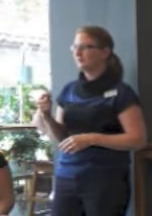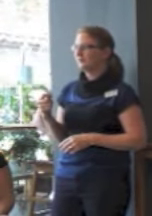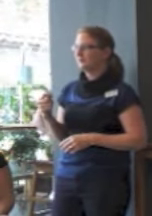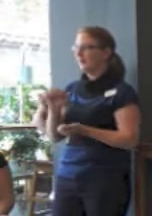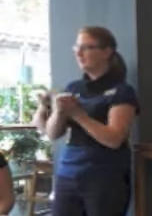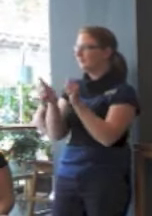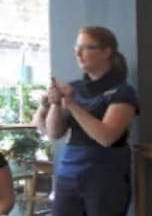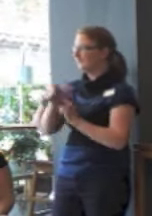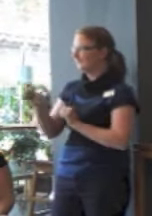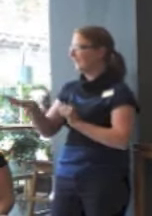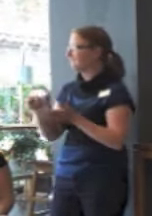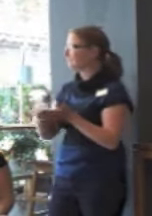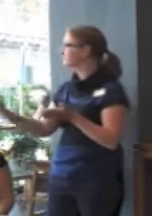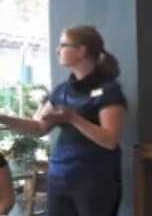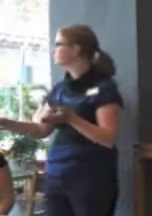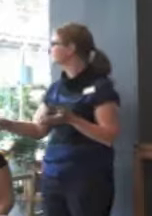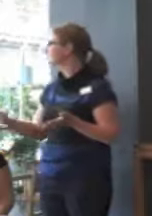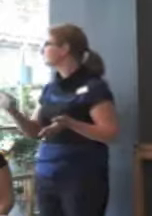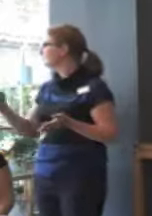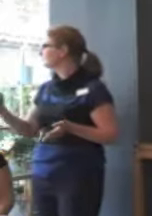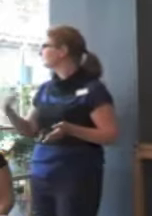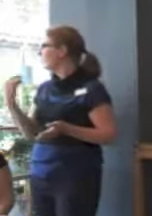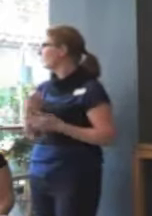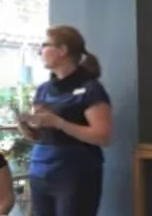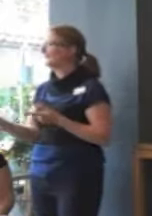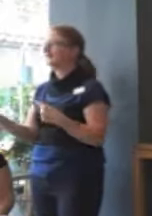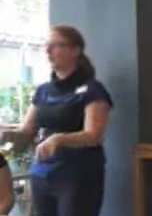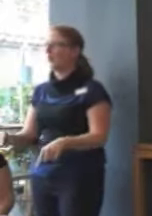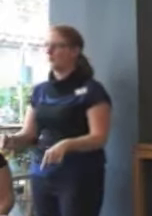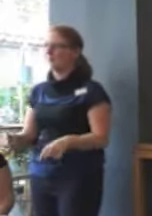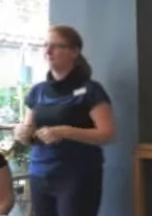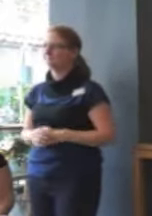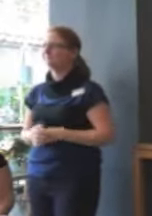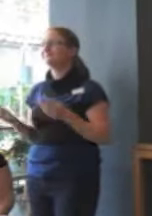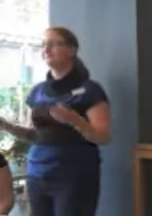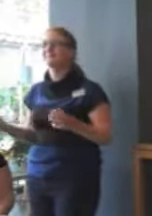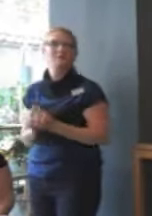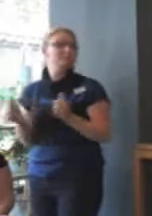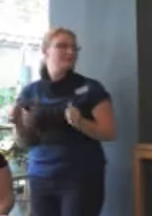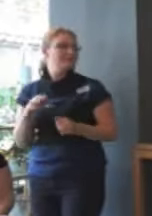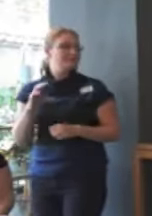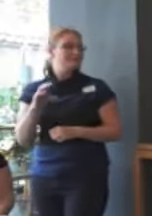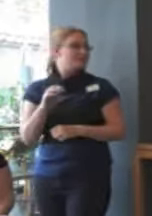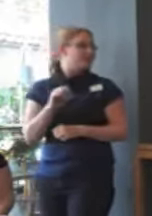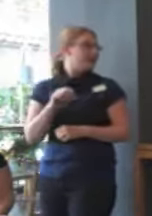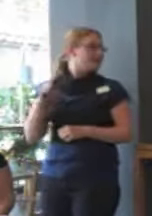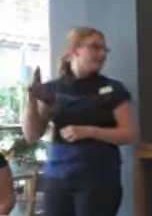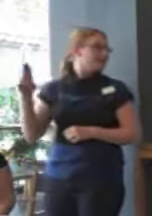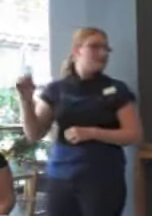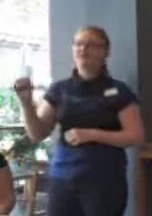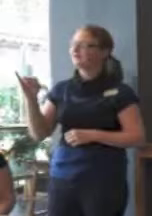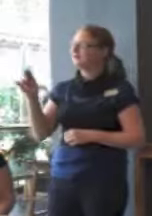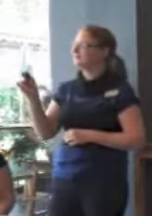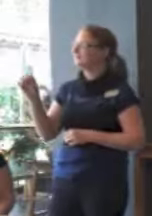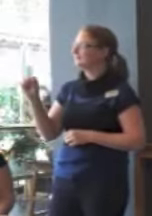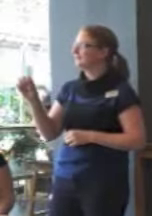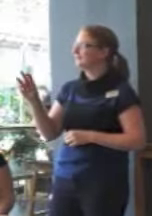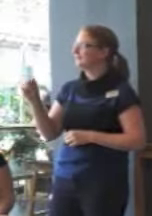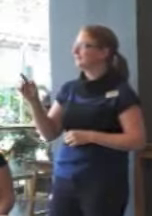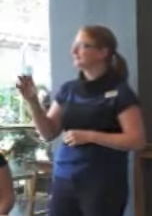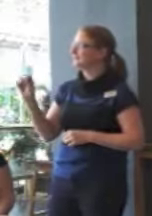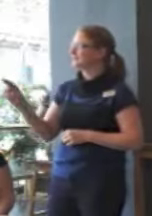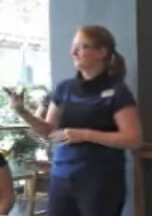Politikerna har gått. De vågar inte dyka upp när det är så oerhört. Men vi har Anna Ingmarsson innan dess.